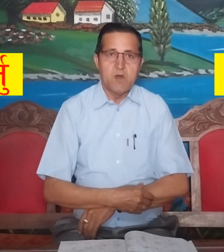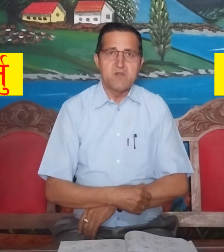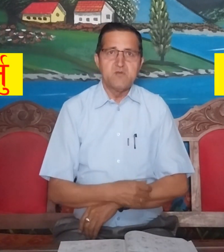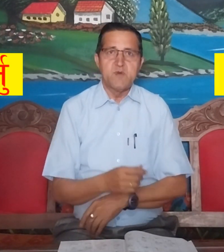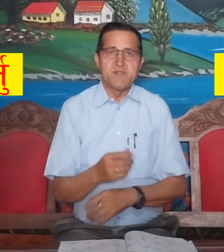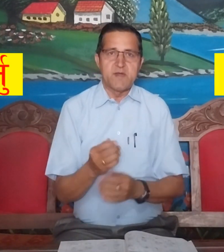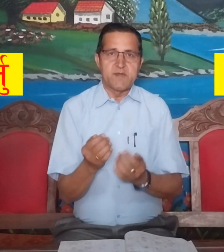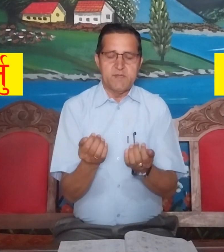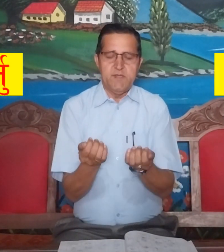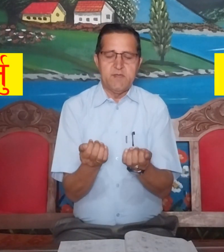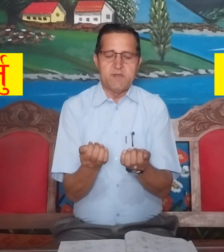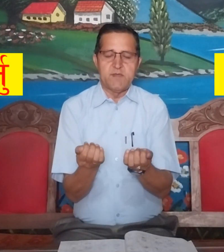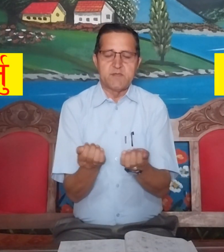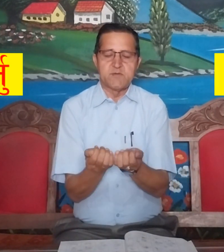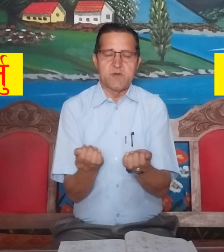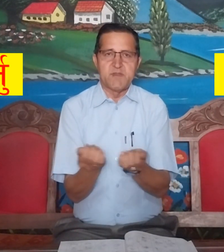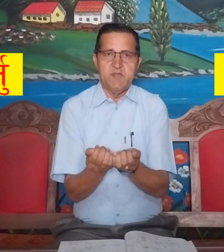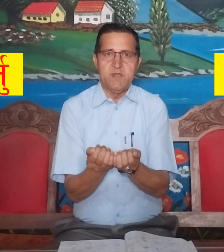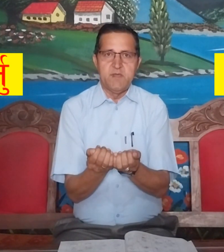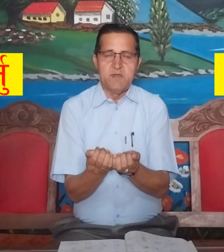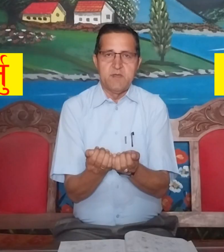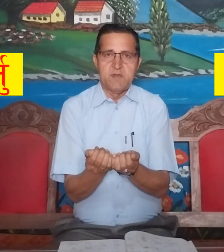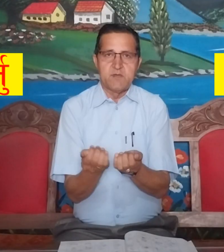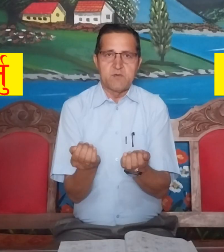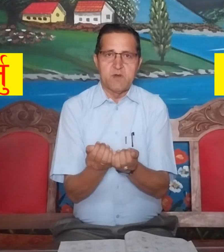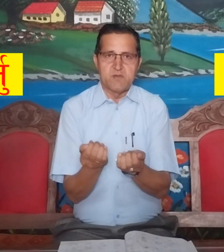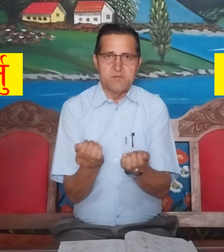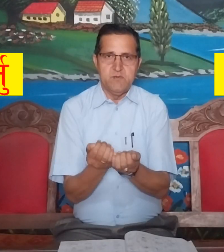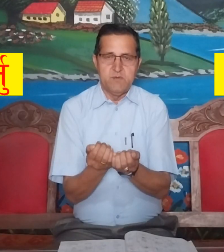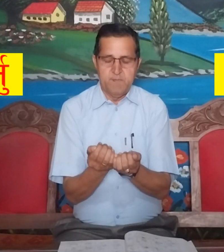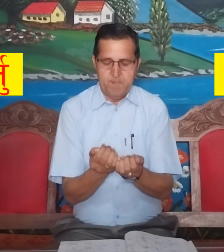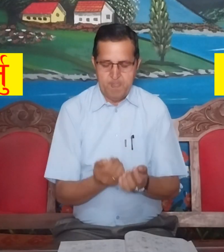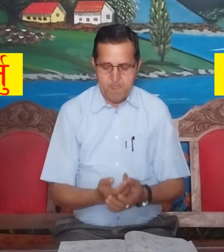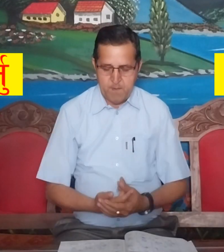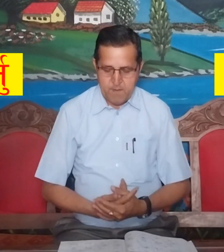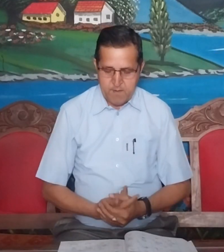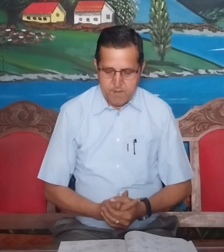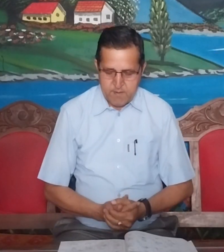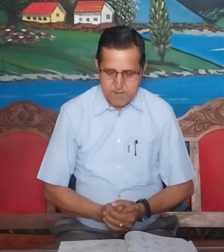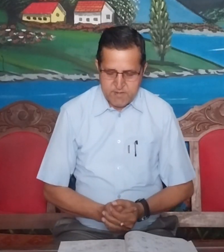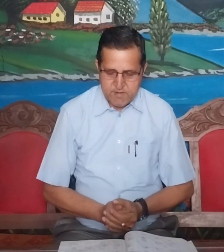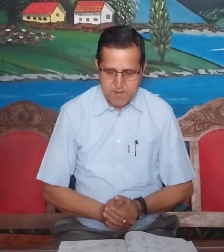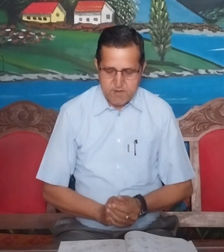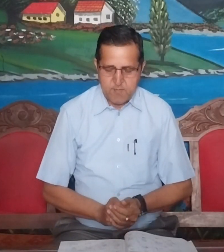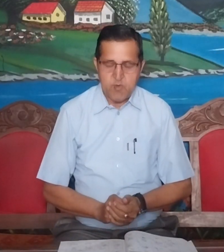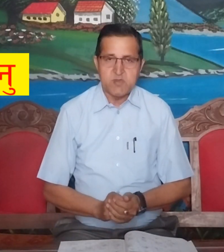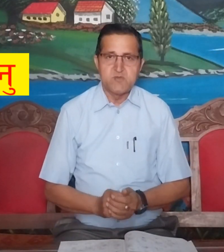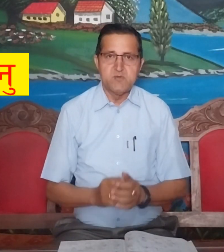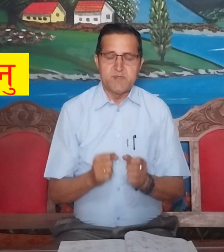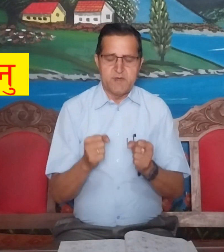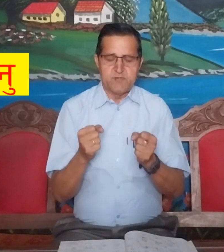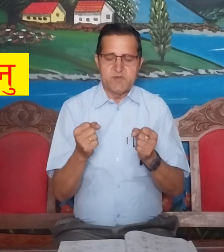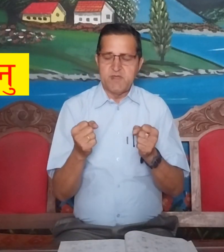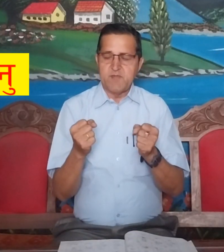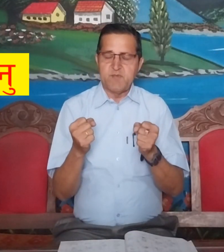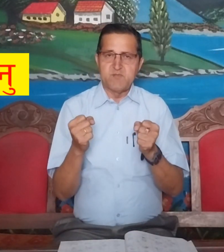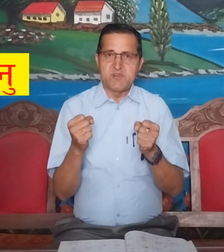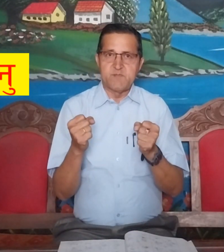गर्नु भन्दाखेरि यसो गर्ने, गर्नु। त्यसै गरेर बस्नु भन्दा दुईटै हातमा मुठी